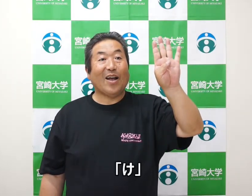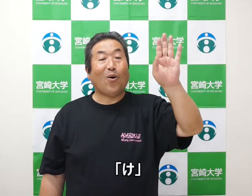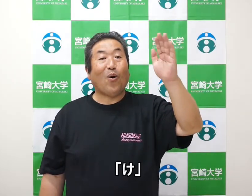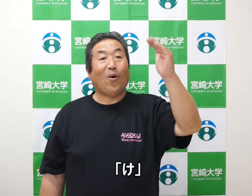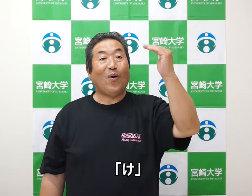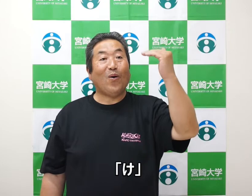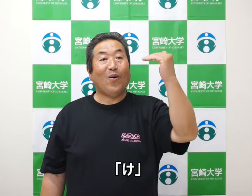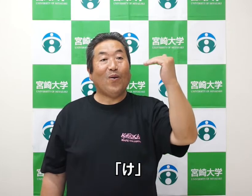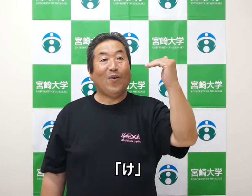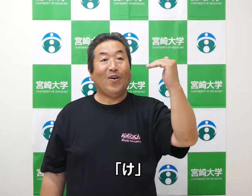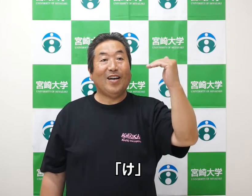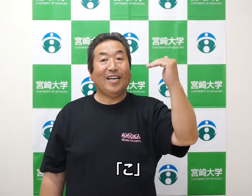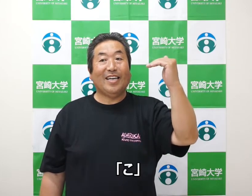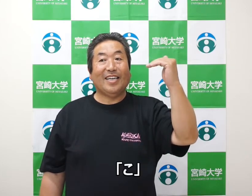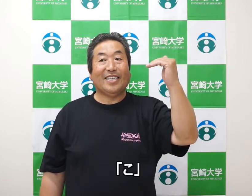こ、さ、